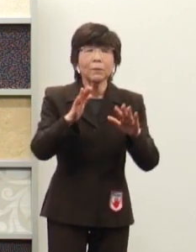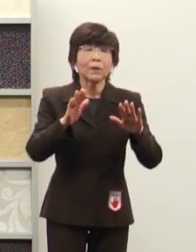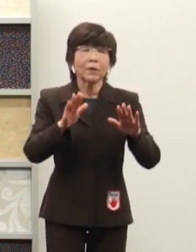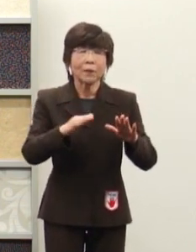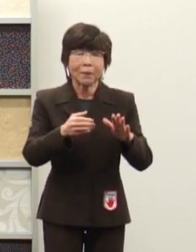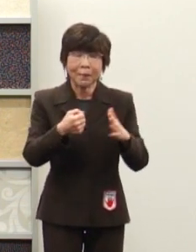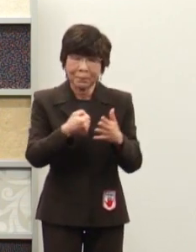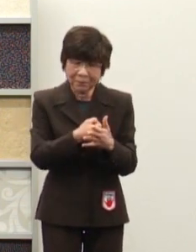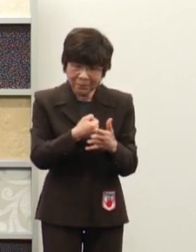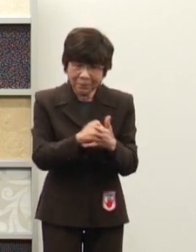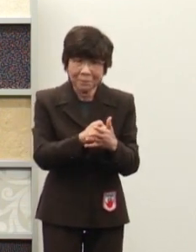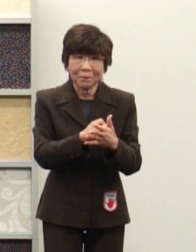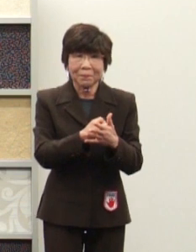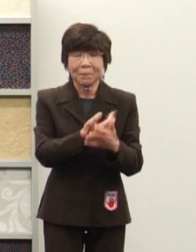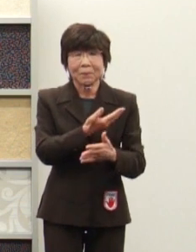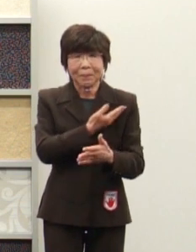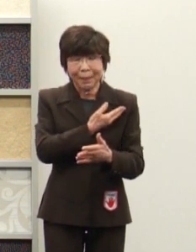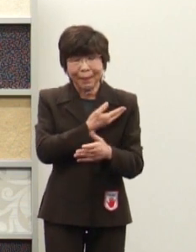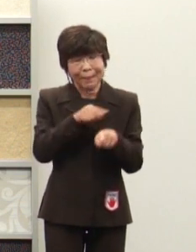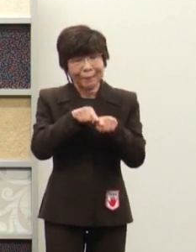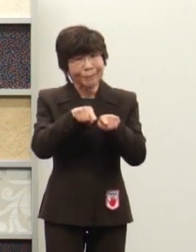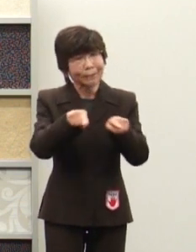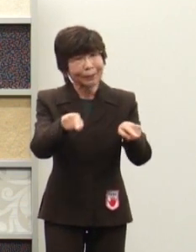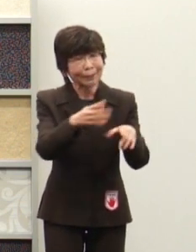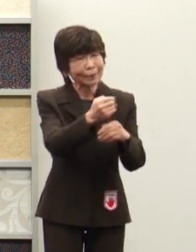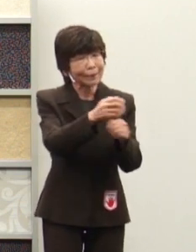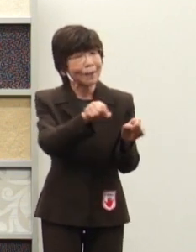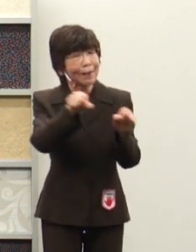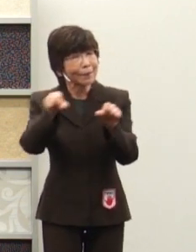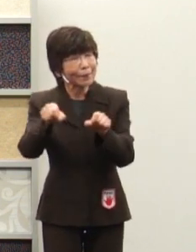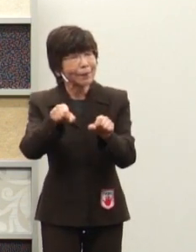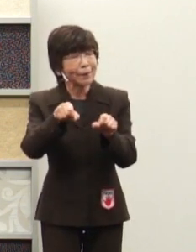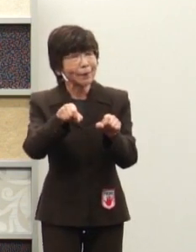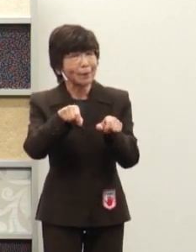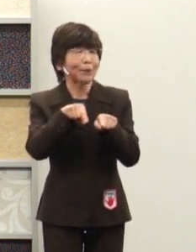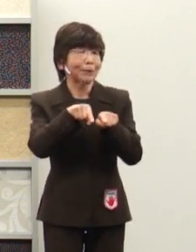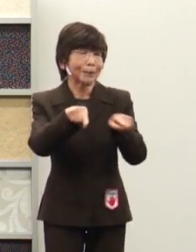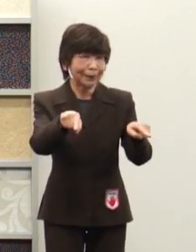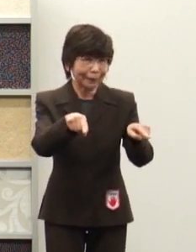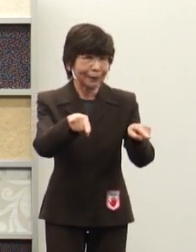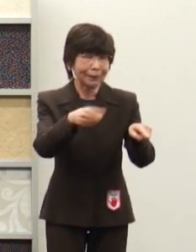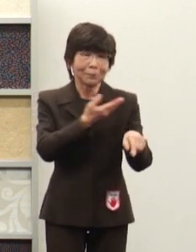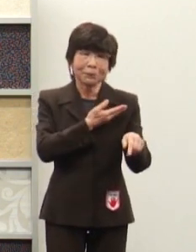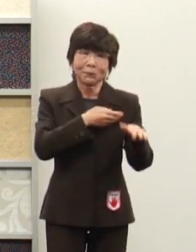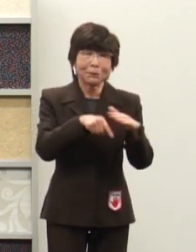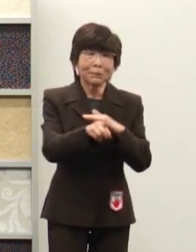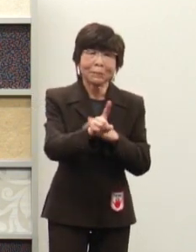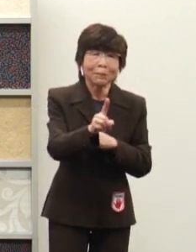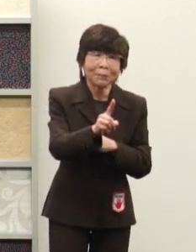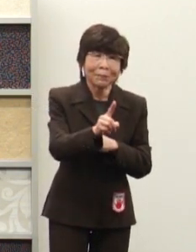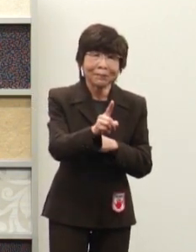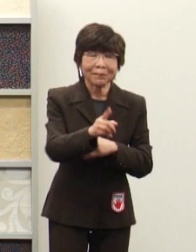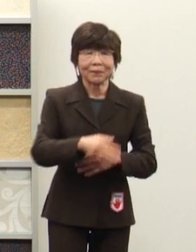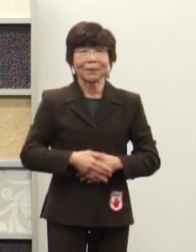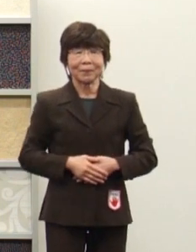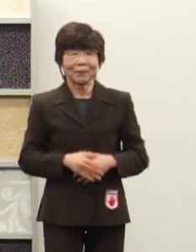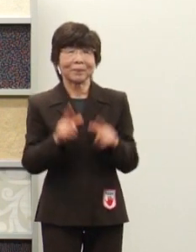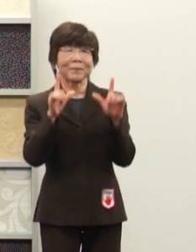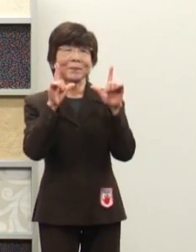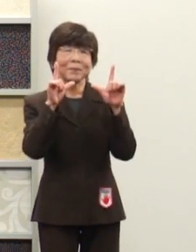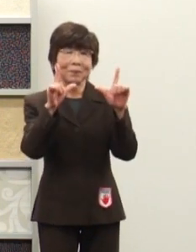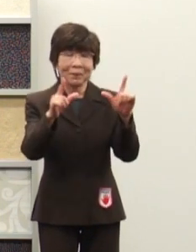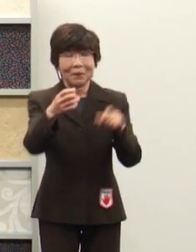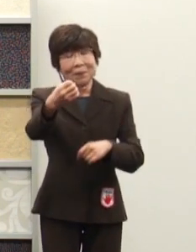なくなったということについての受け止め、心情、今思いどのようになりますか。 いや、まさにおっしゃるようにですね、その、まあ、